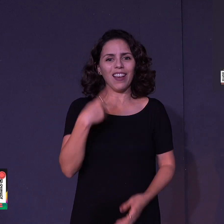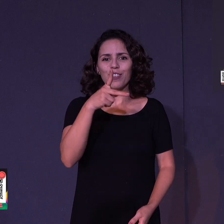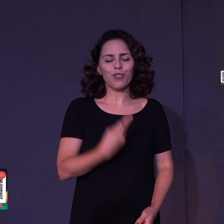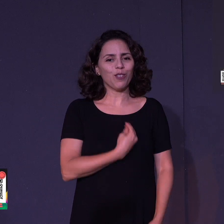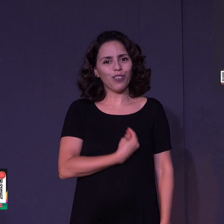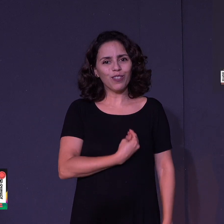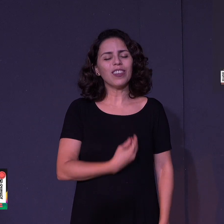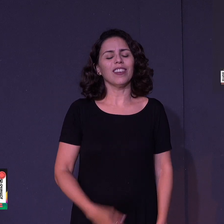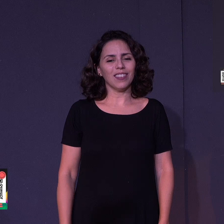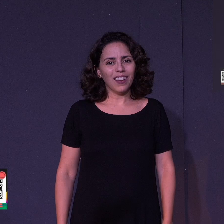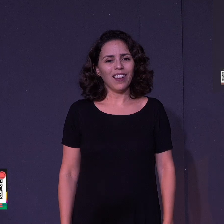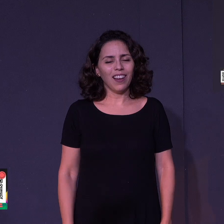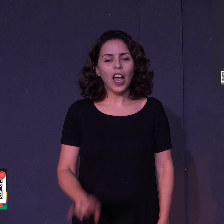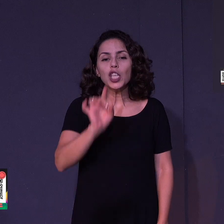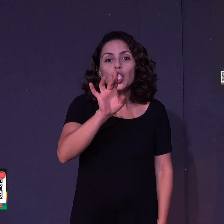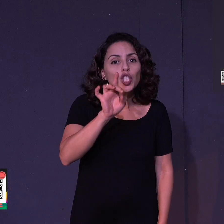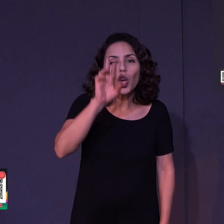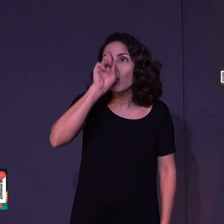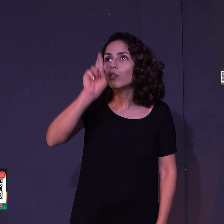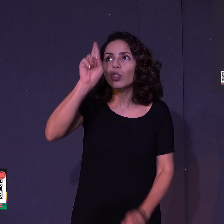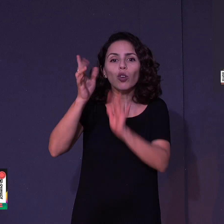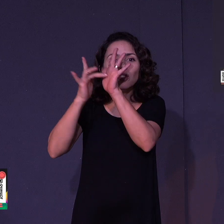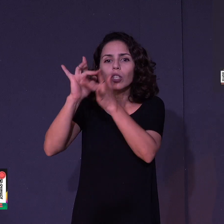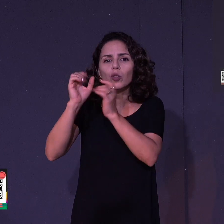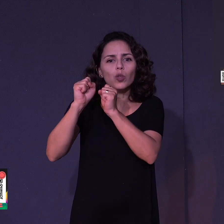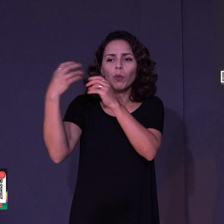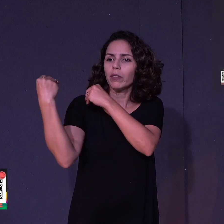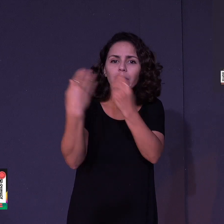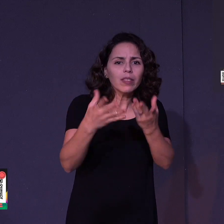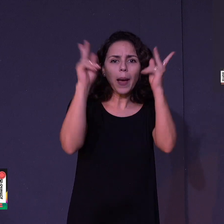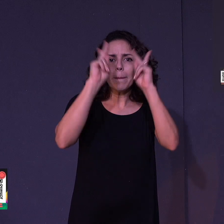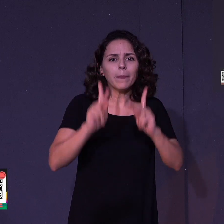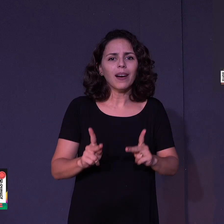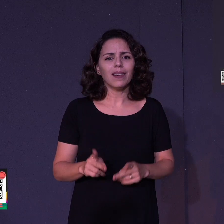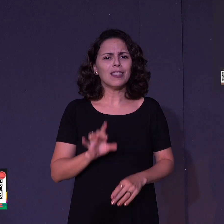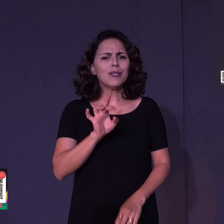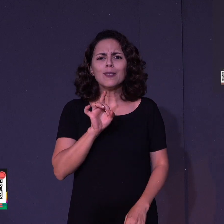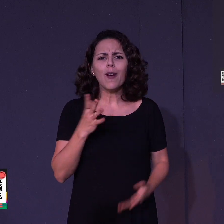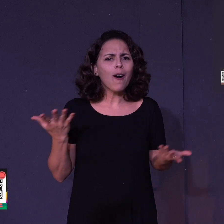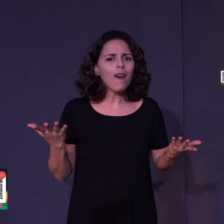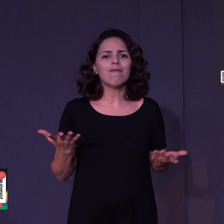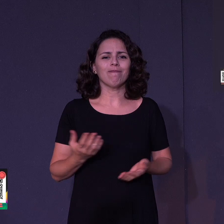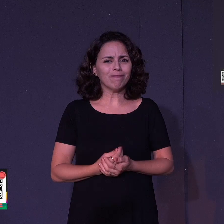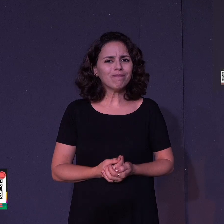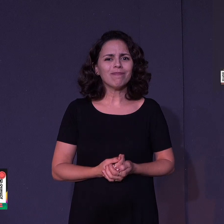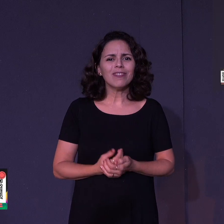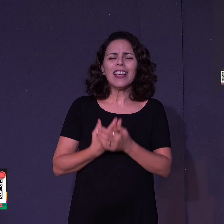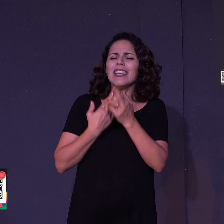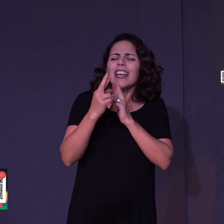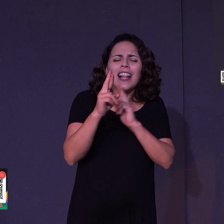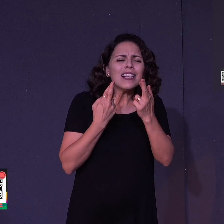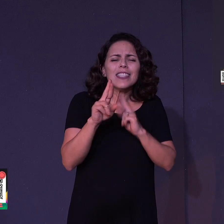Somente quem pode nos dar essa paz é o Senhor Jesus. Foi essa paz, foi essa harmonia, foi essa